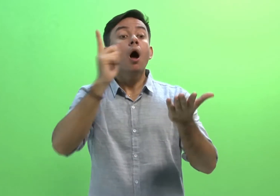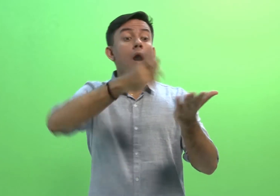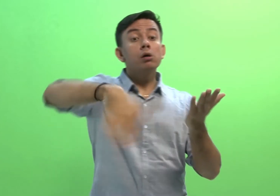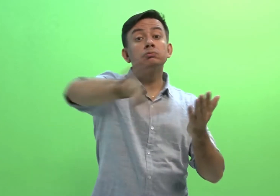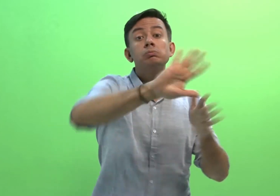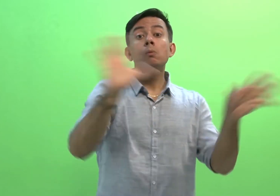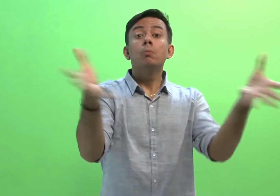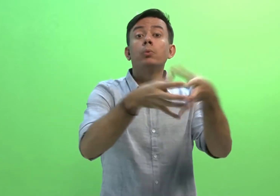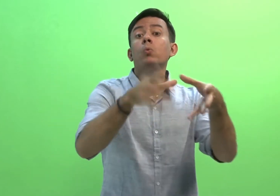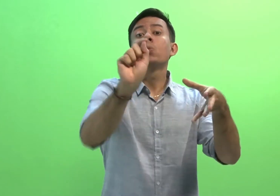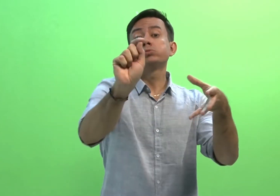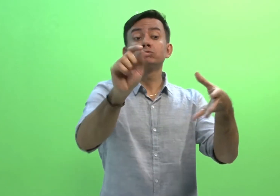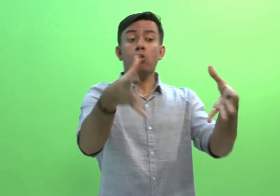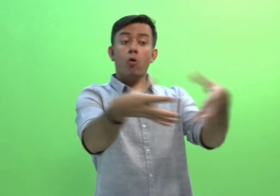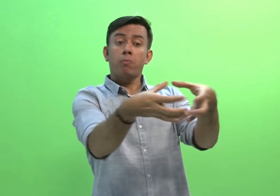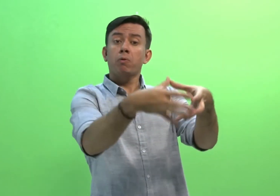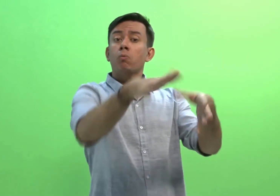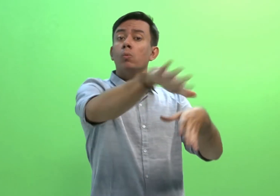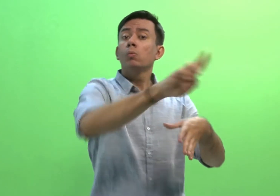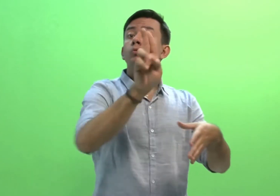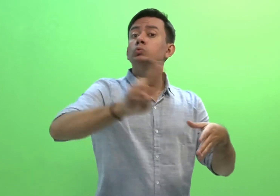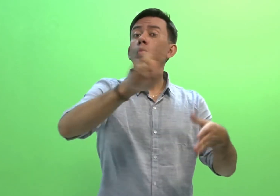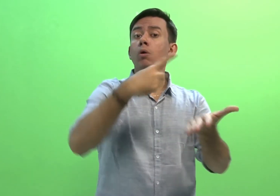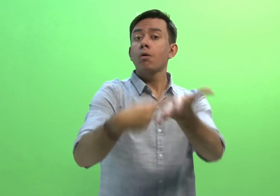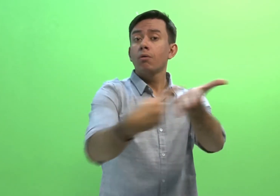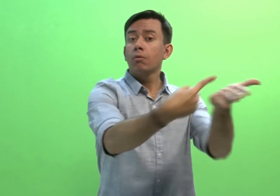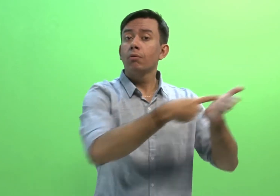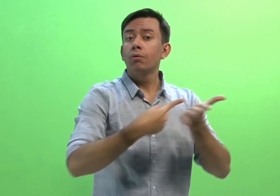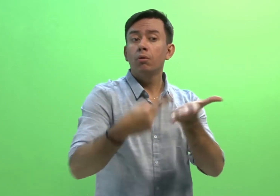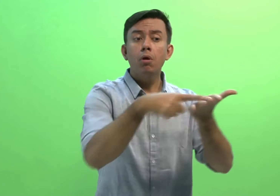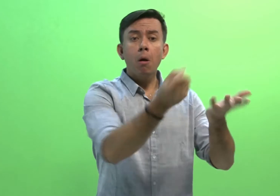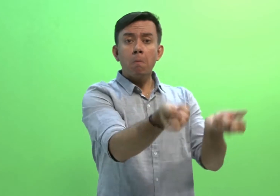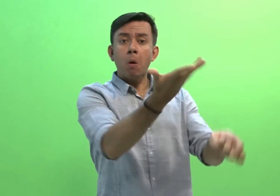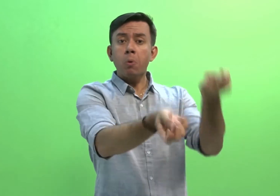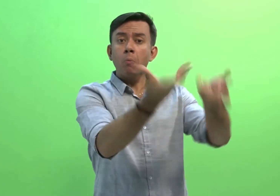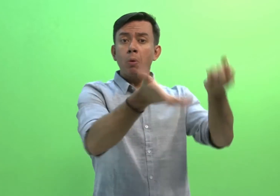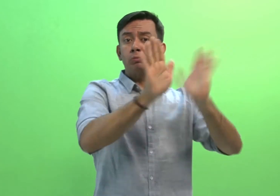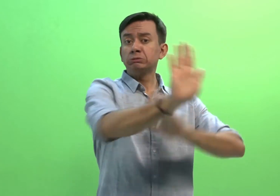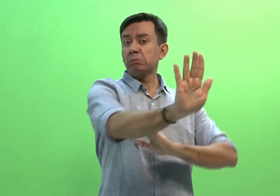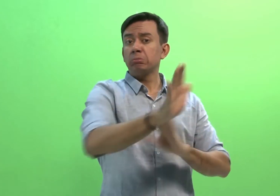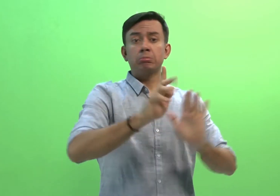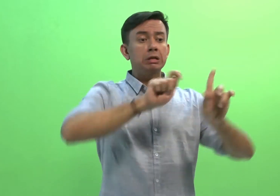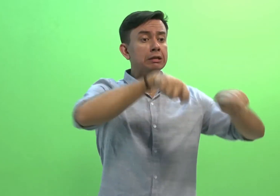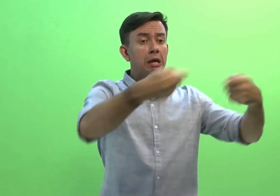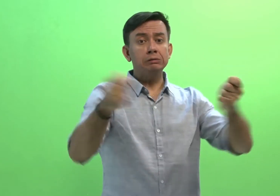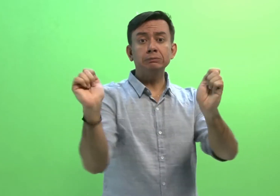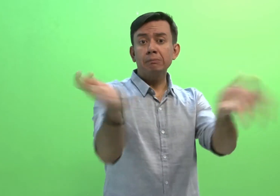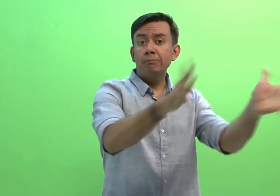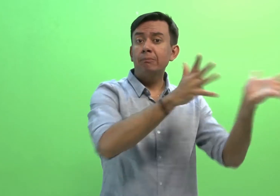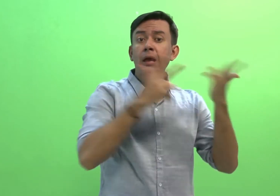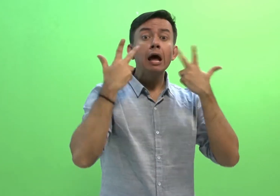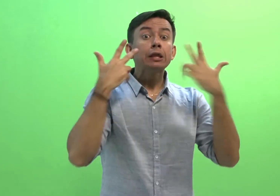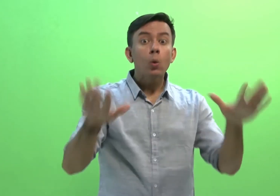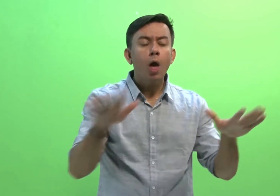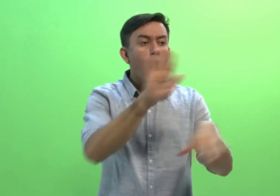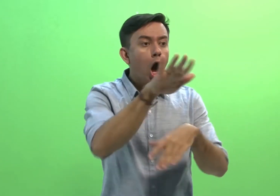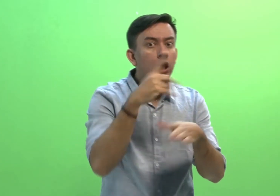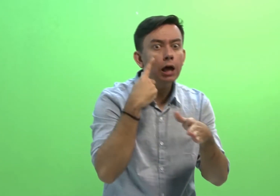Então, a arbitrariedade, ela vem mostrar como a comunidade usa esses sinais arbitrários. Como